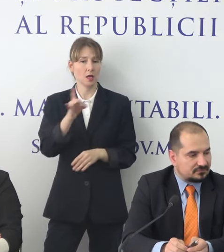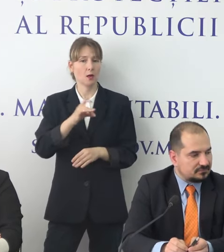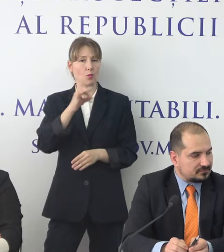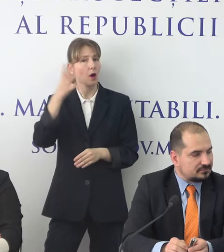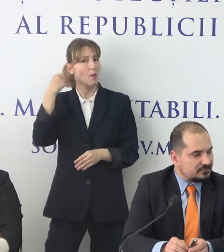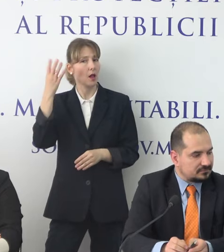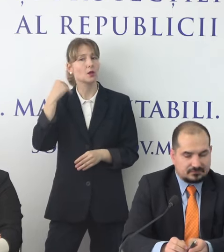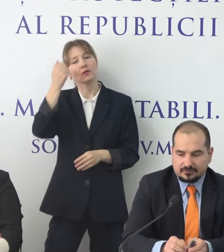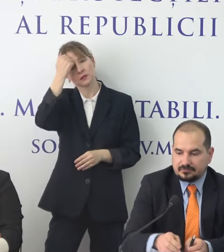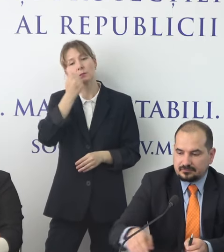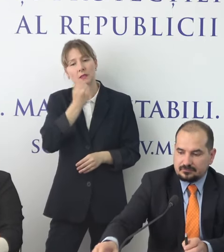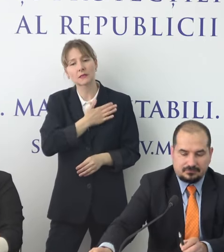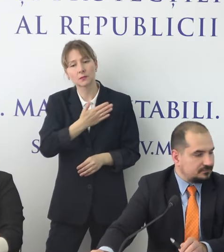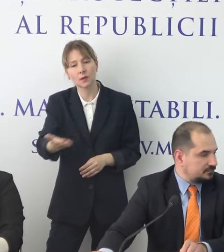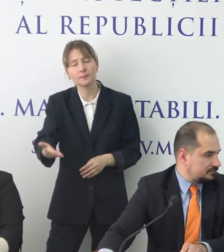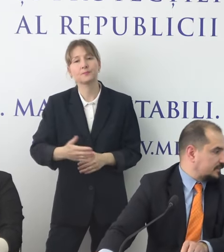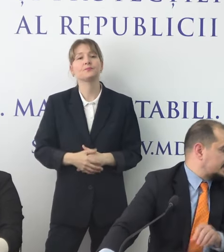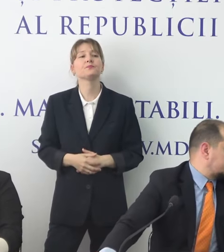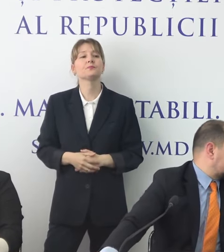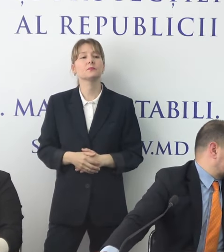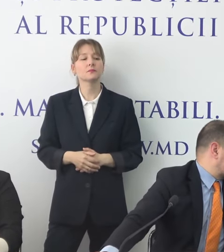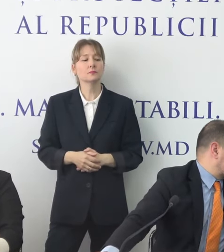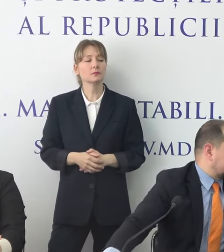Moldova. Mulțumesc!